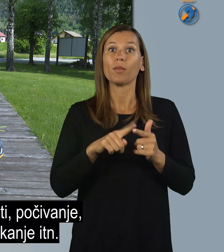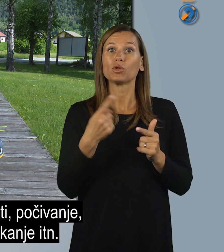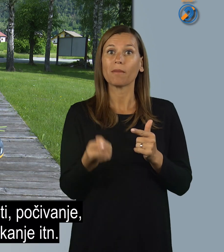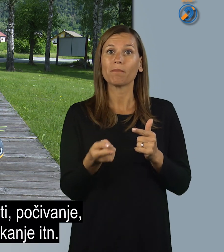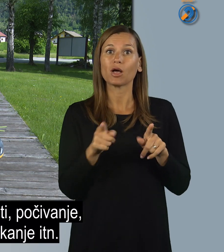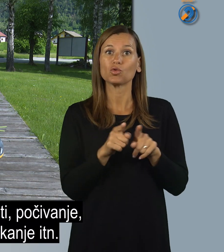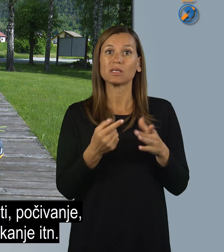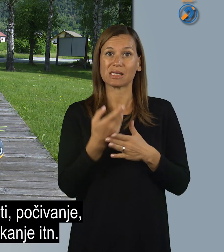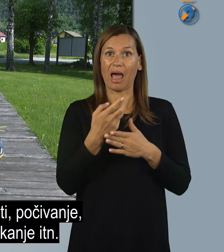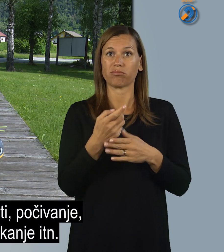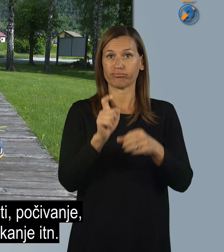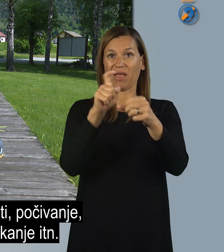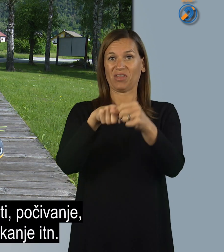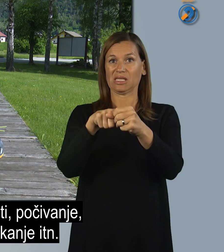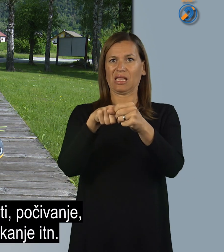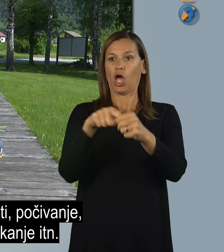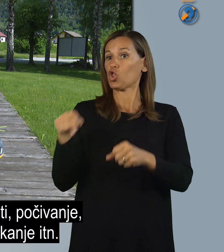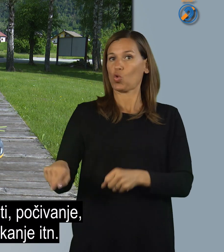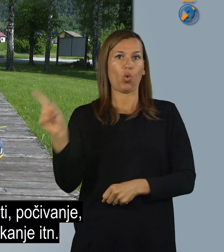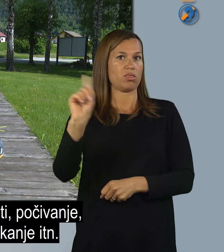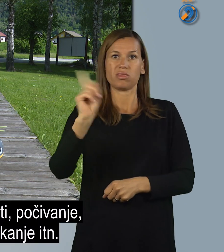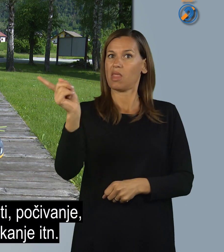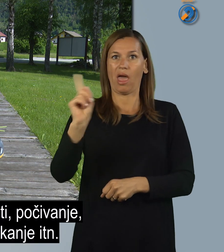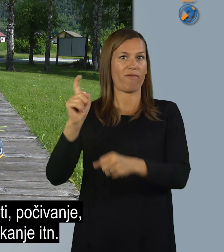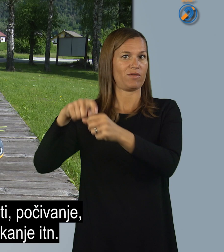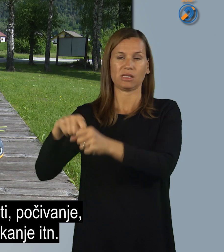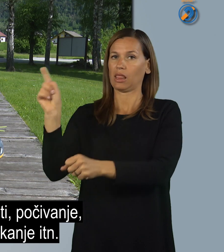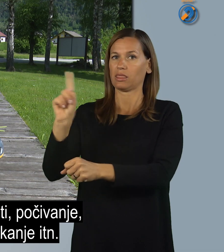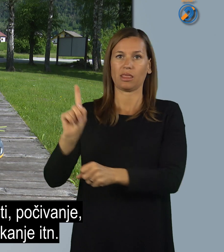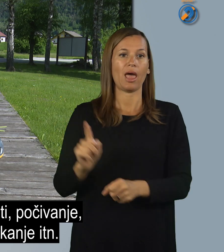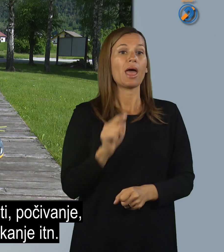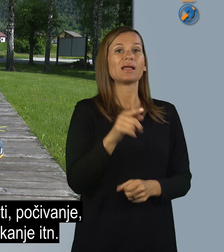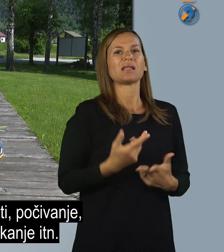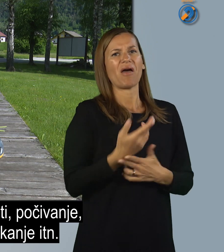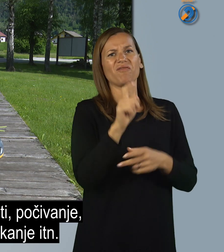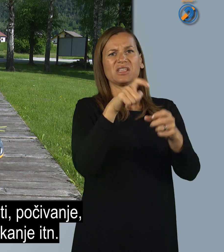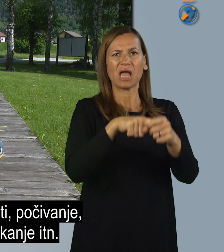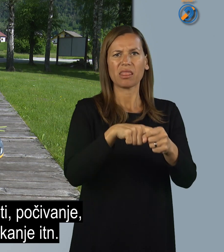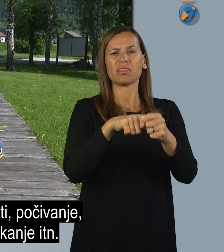Potem za visenje na ferati, s tem ne smemo viseti na ferati, za visenje, počivanje,